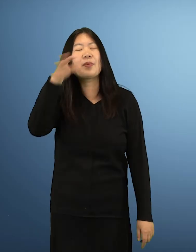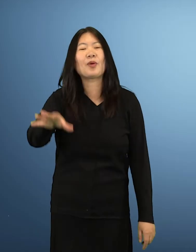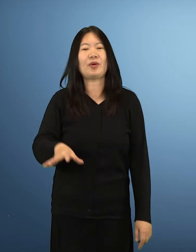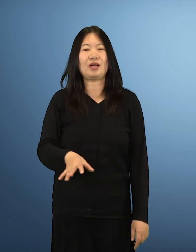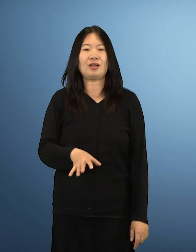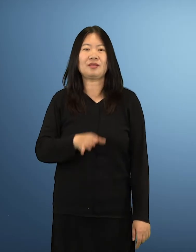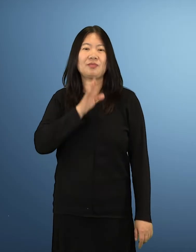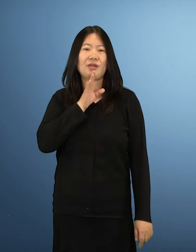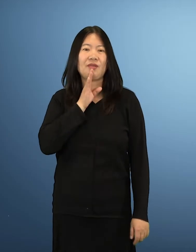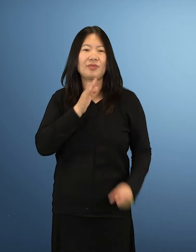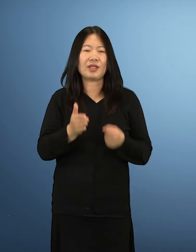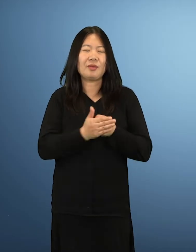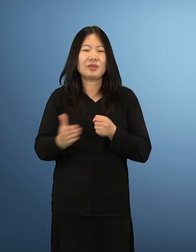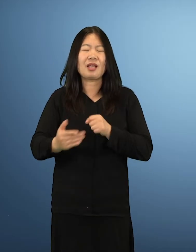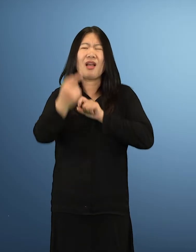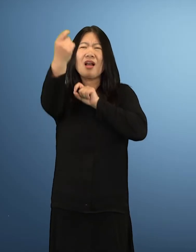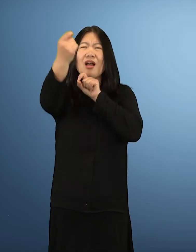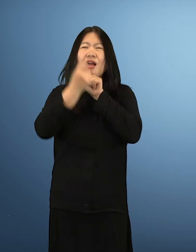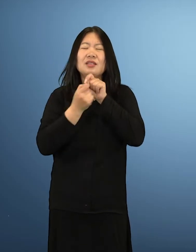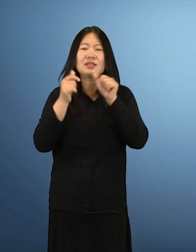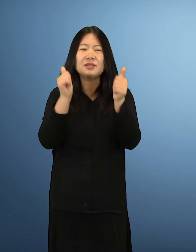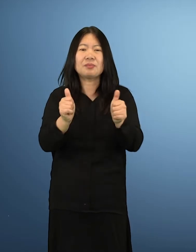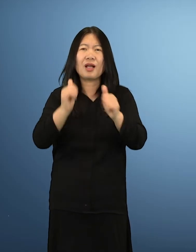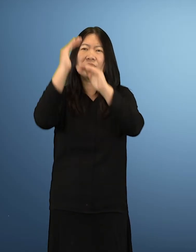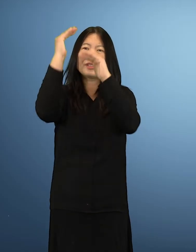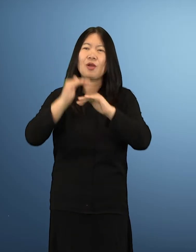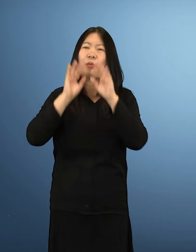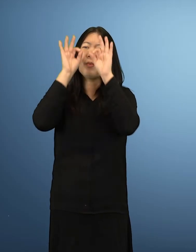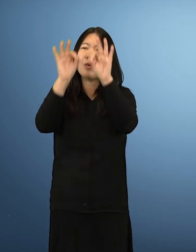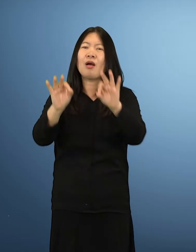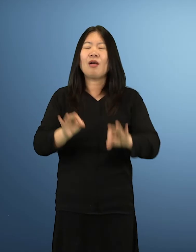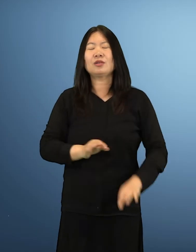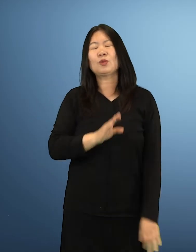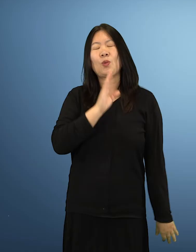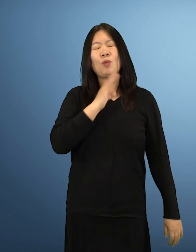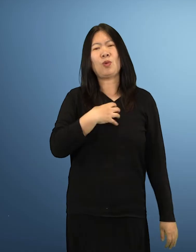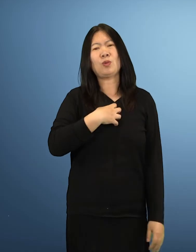지금 다가올 심판의 내용이 심상치 않아요.